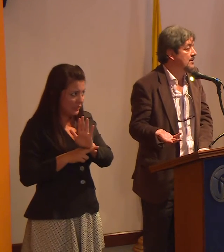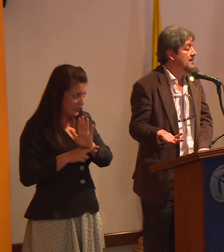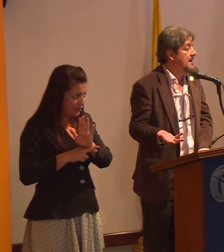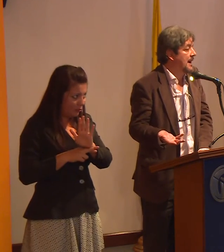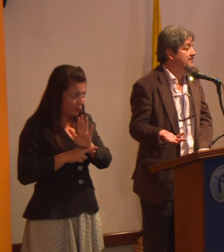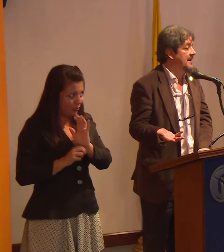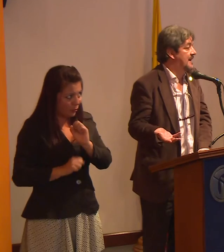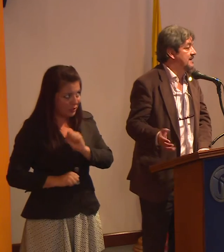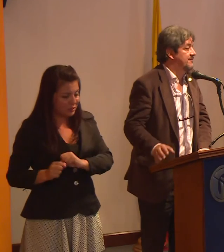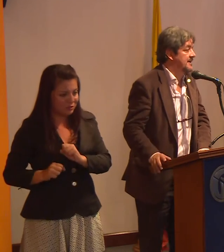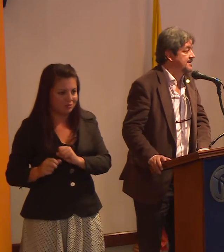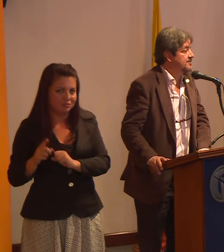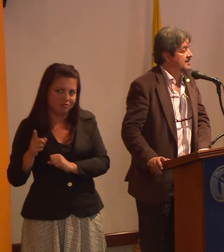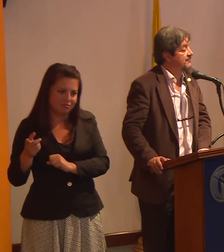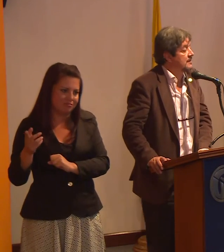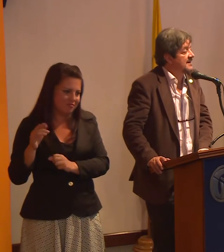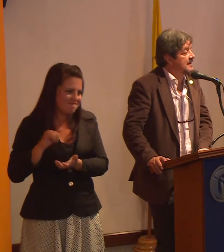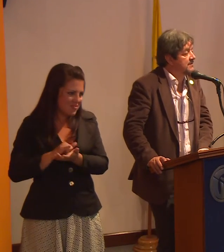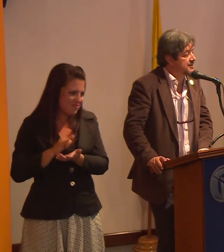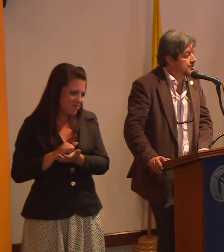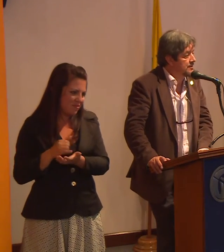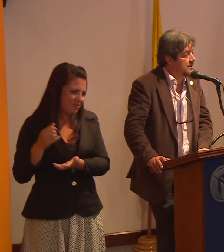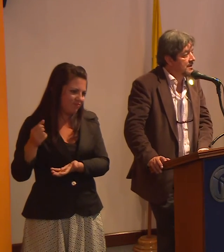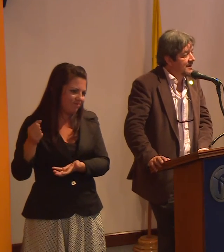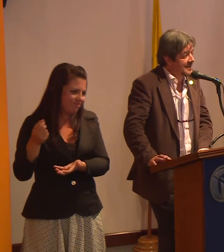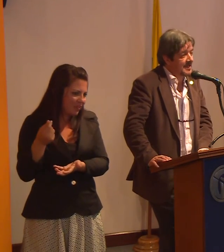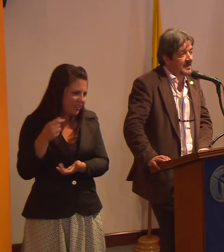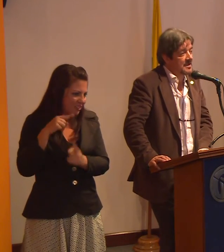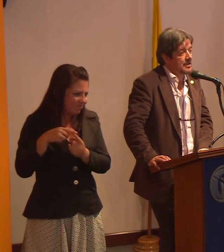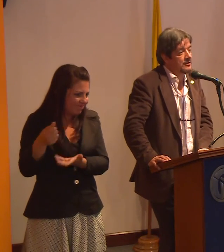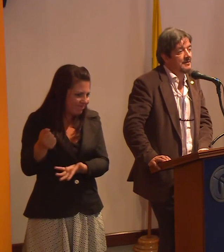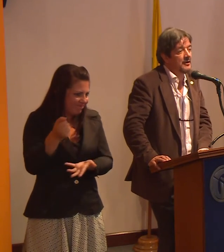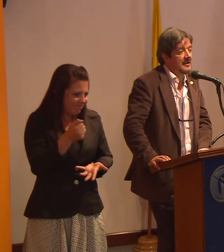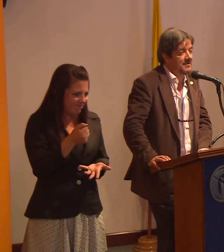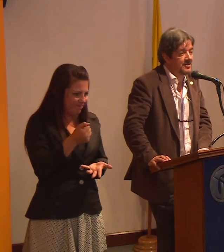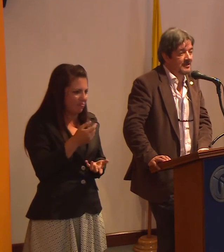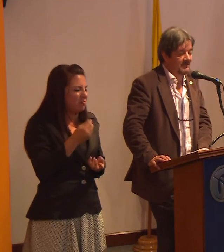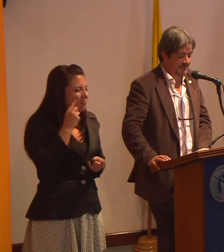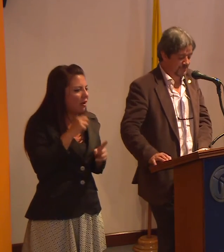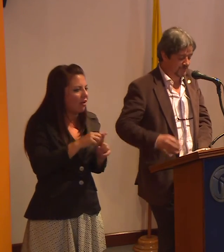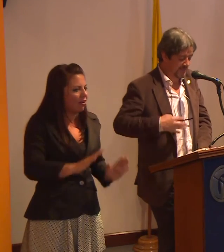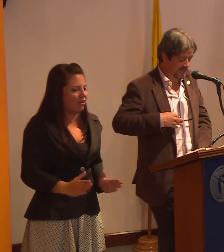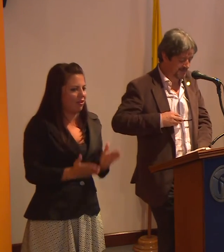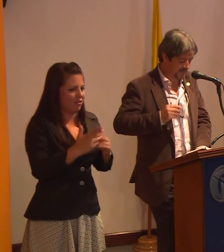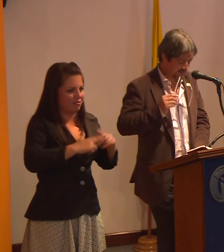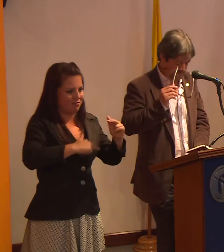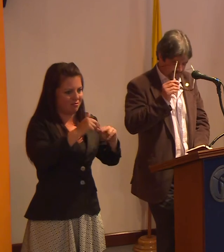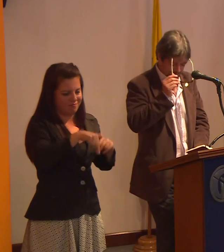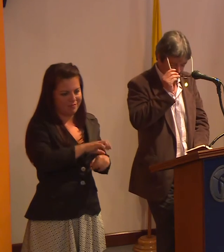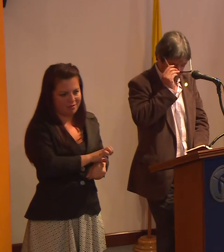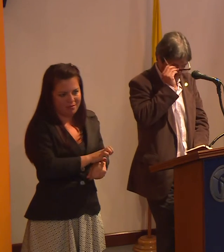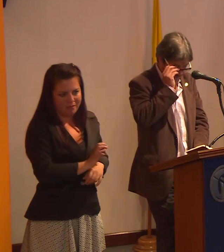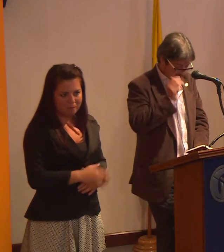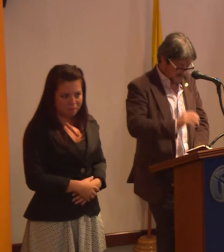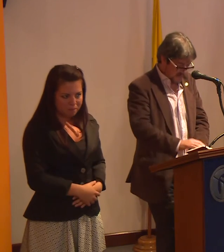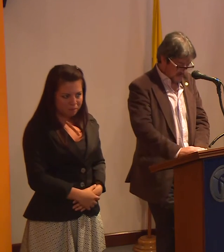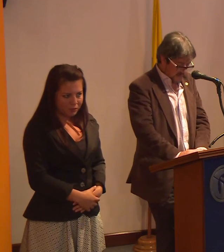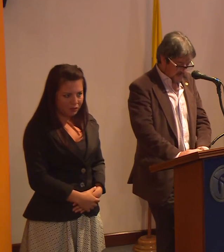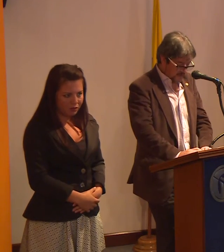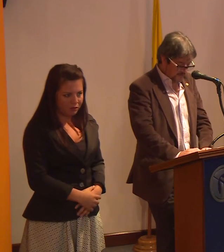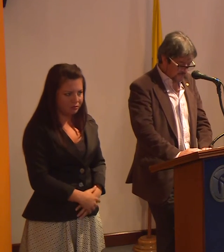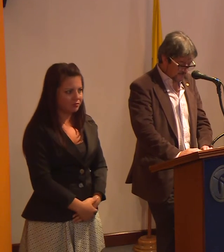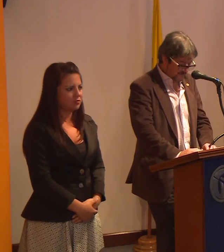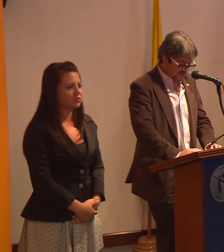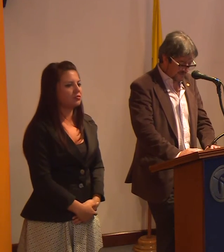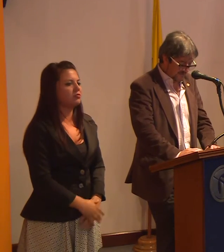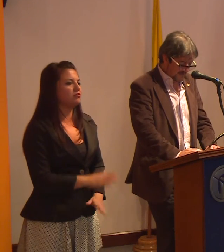no apelar a diferentes otras formas de inversión que tengan que ver con el mejoramiento de la infraestructura de la entidad.